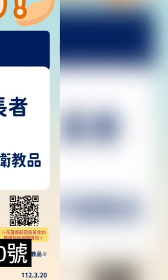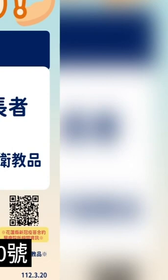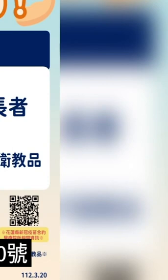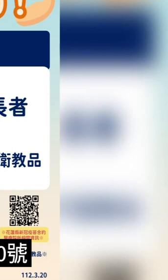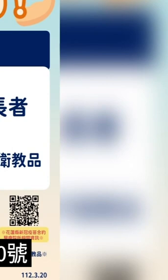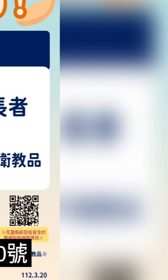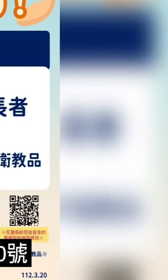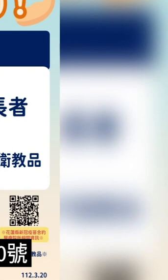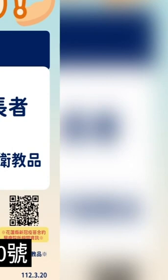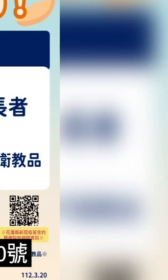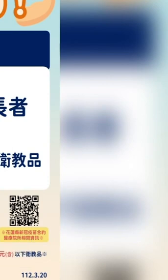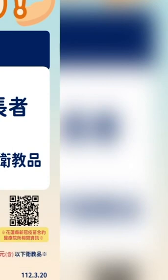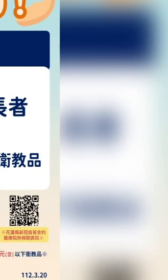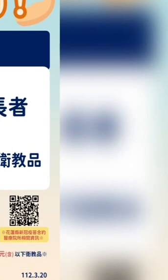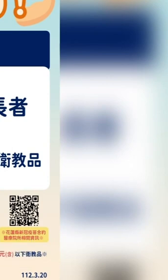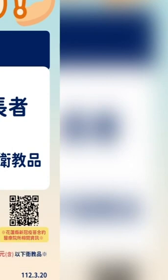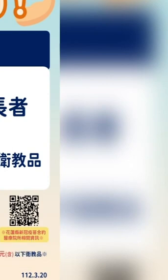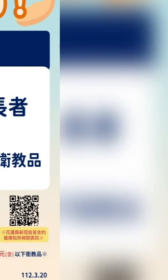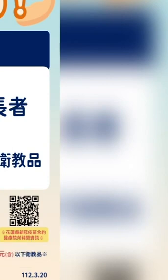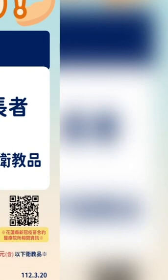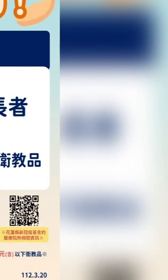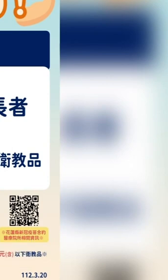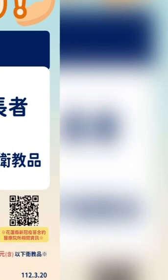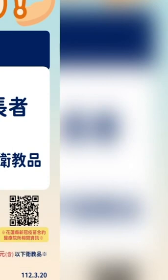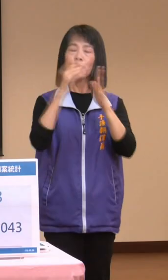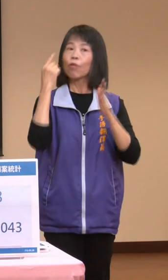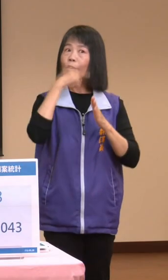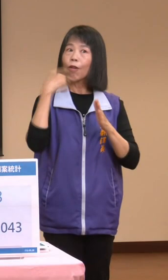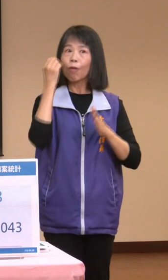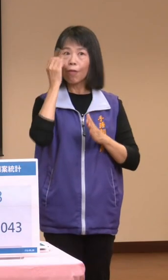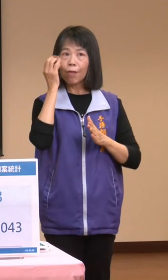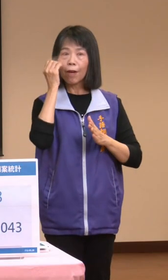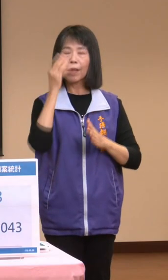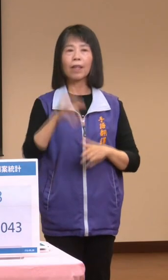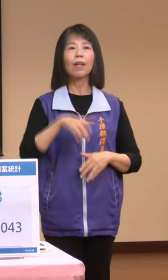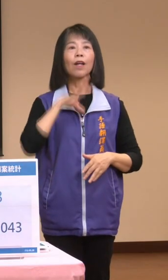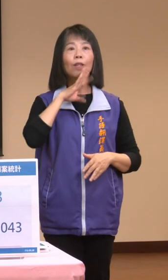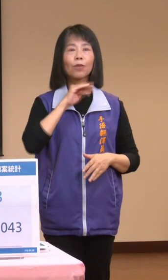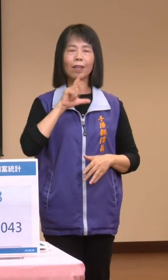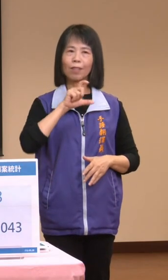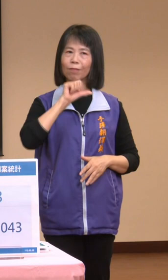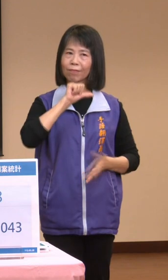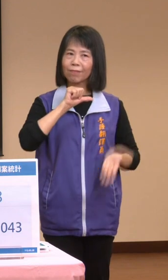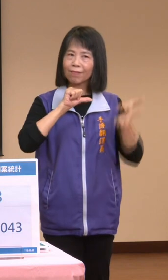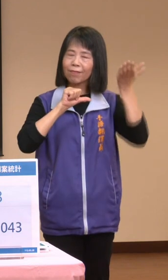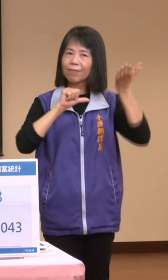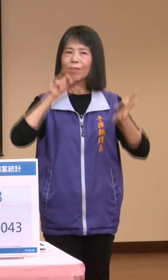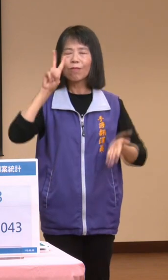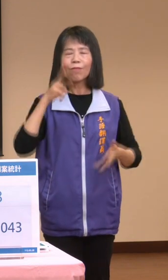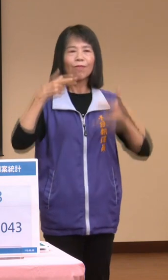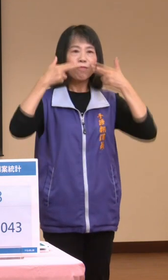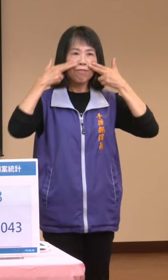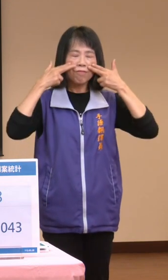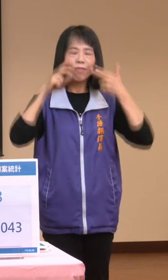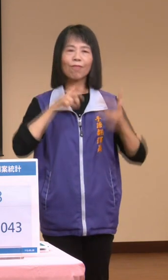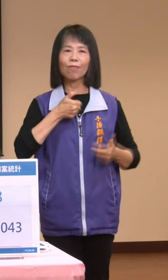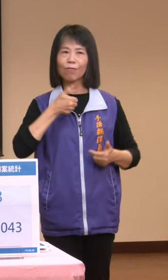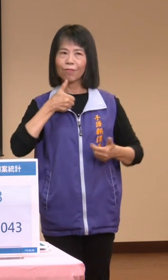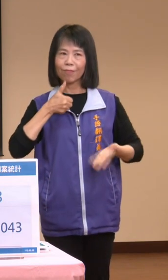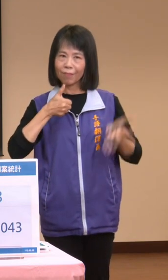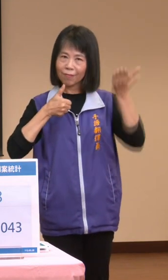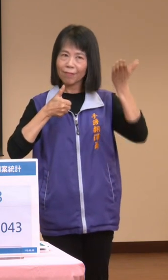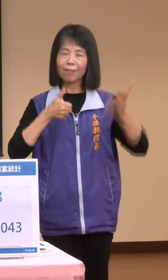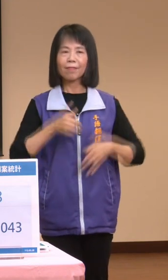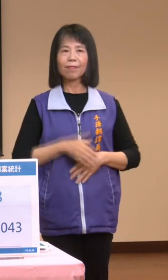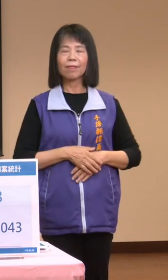到4月30号哈，凡涉及在花莲县就是65岁以上的长者或是原住民55岁以上的